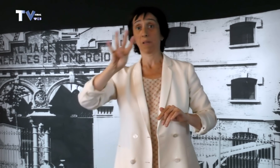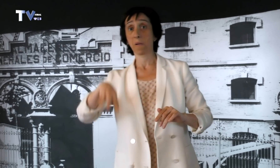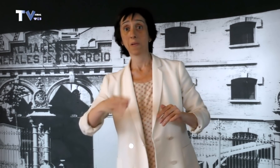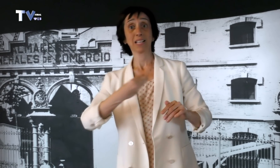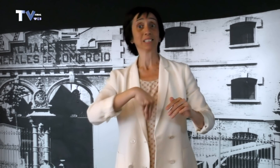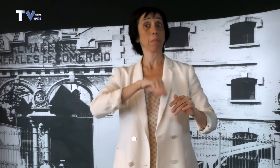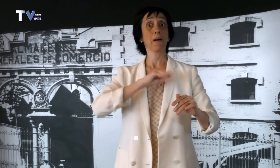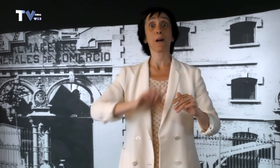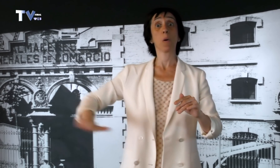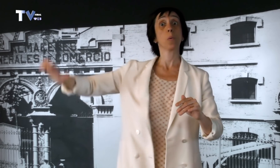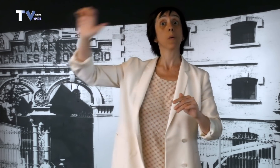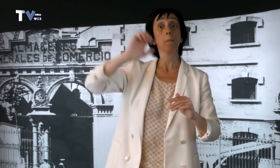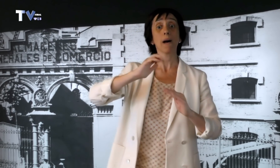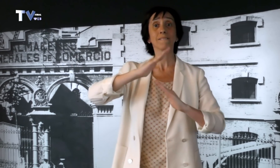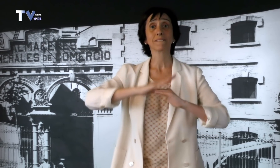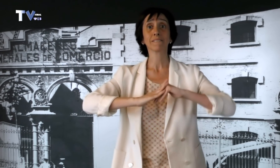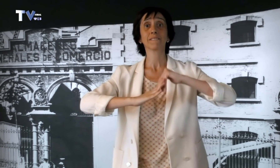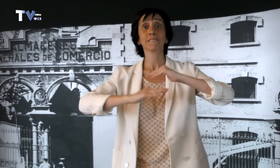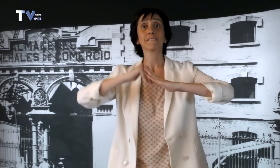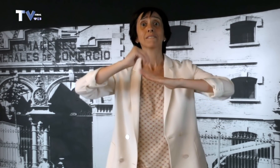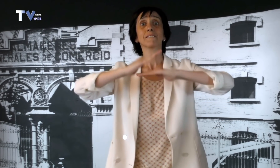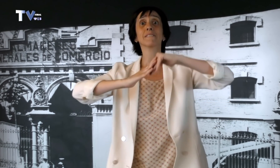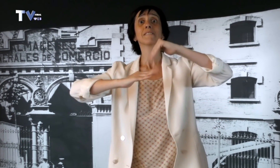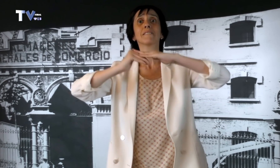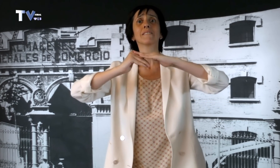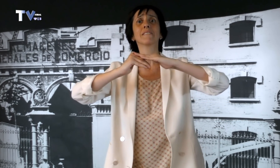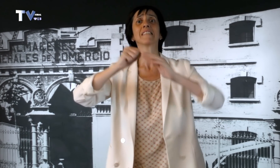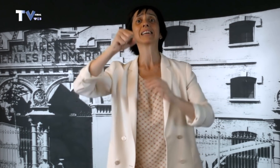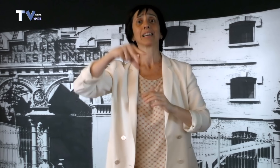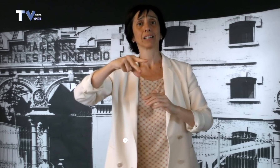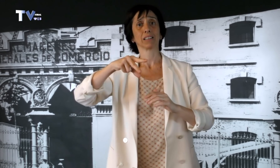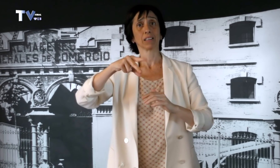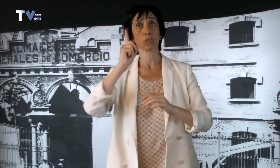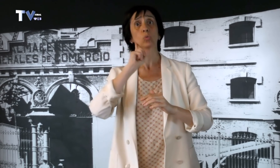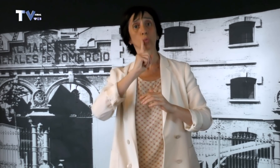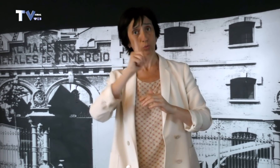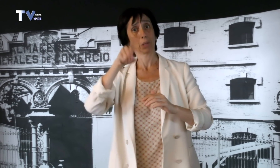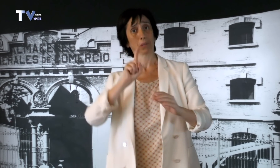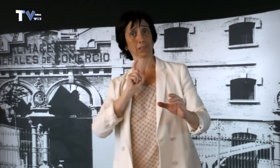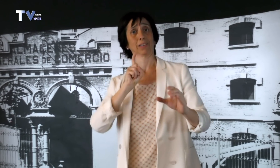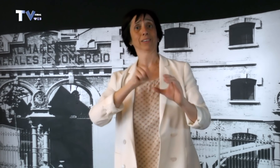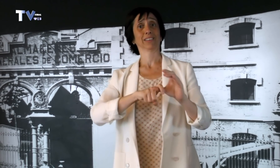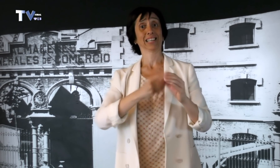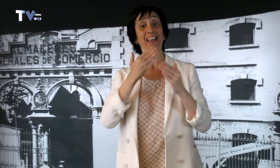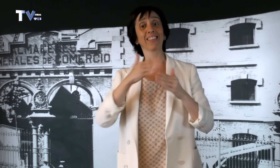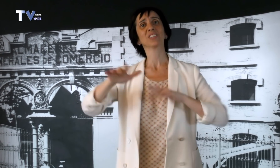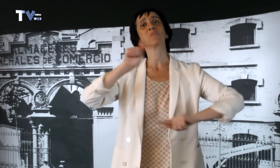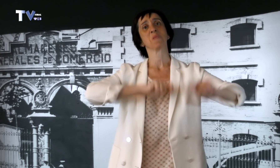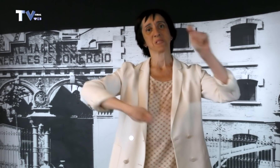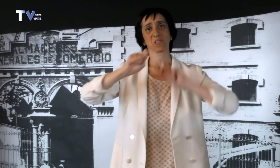de Catalunya, d'Espanya, d'Europa, d'anar construint per un futur millor en què les persones sordes han de participar, també